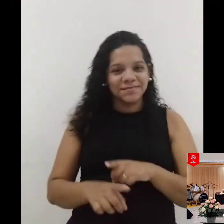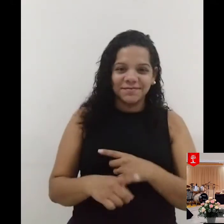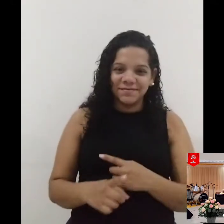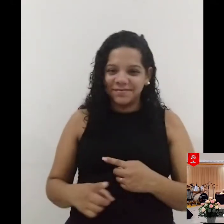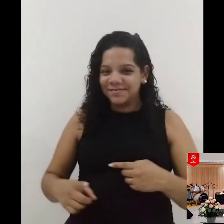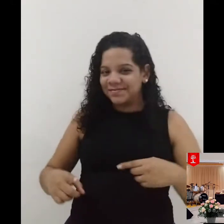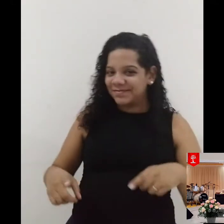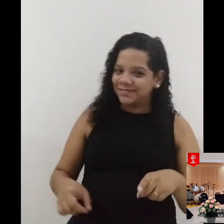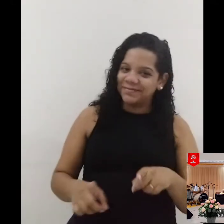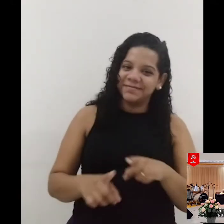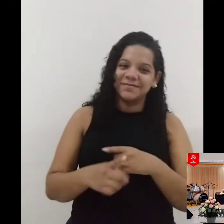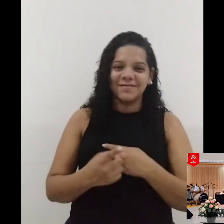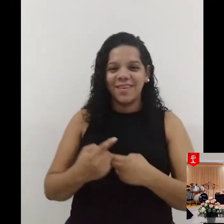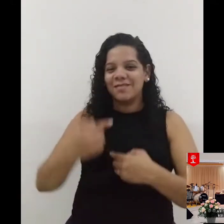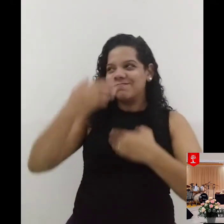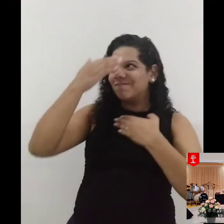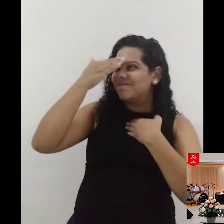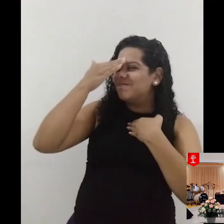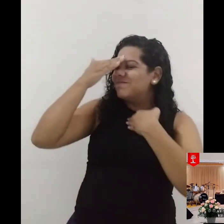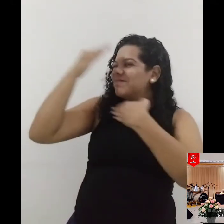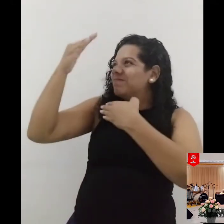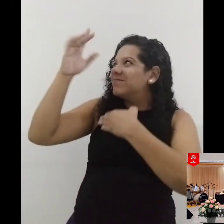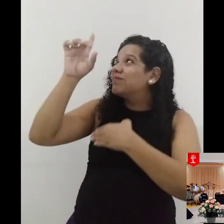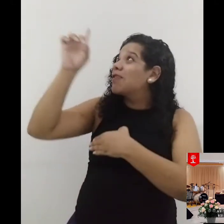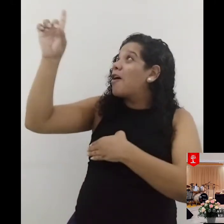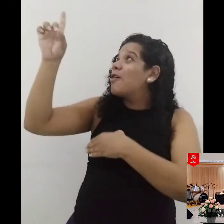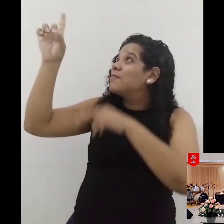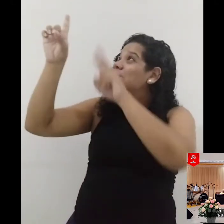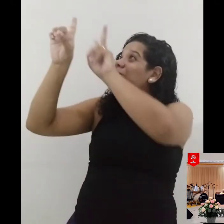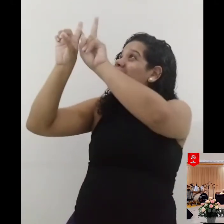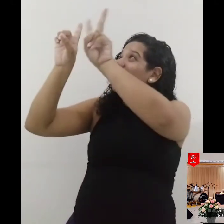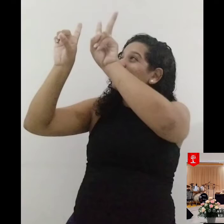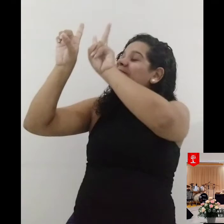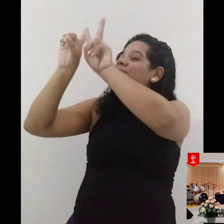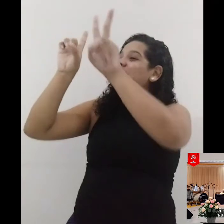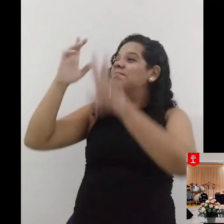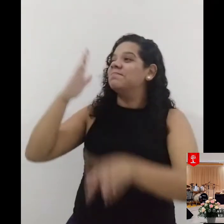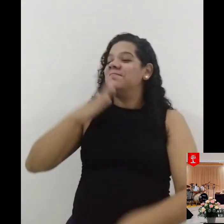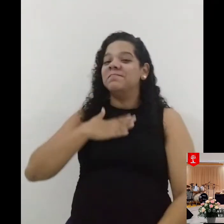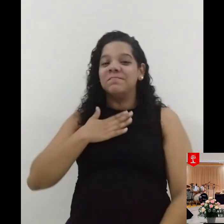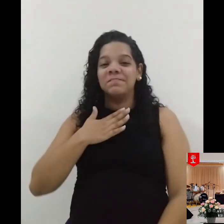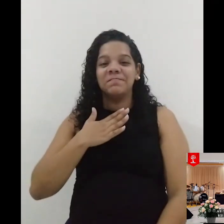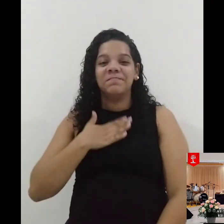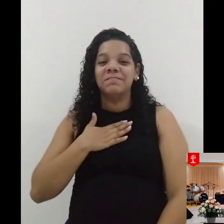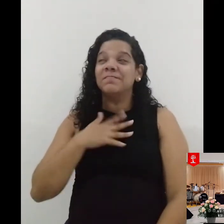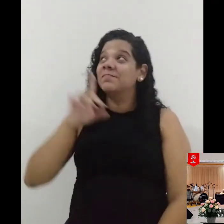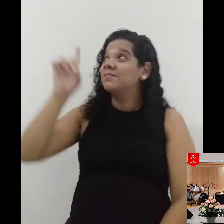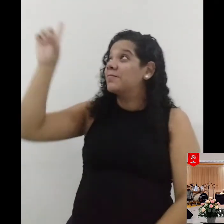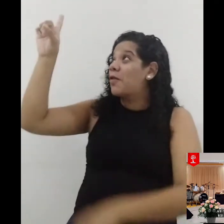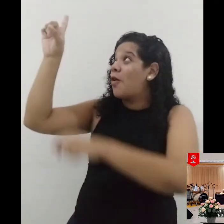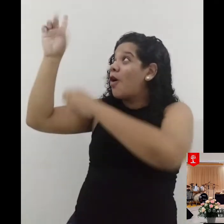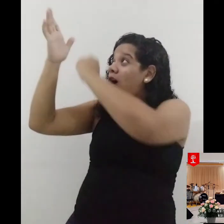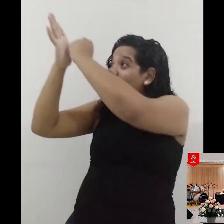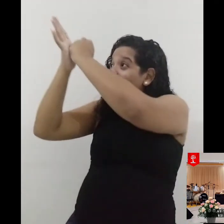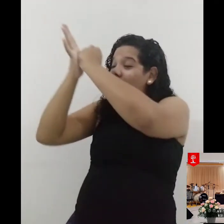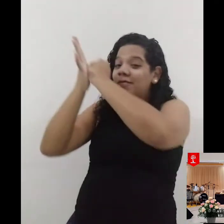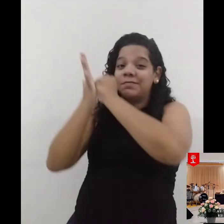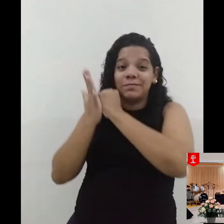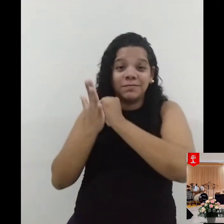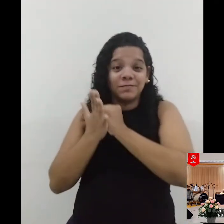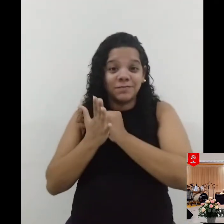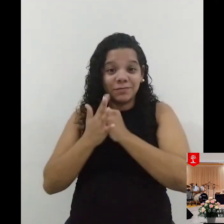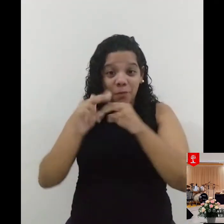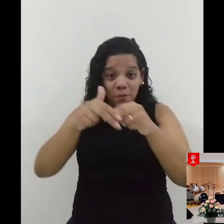me faz crescer. Eu vivo pela fé e não vacilo. Eu não paro, eu